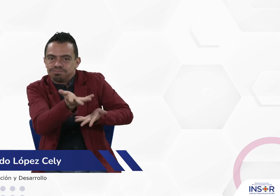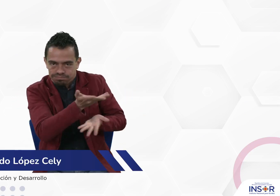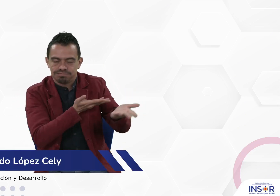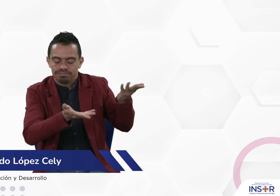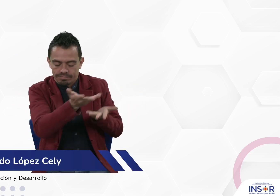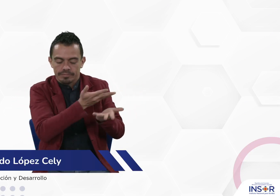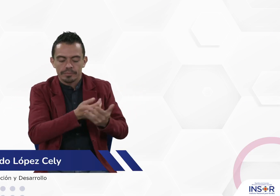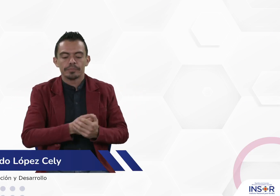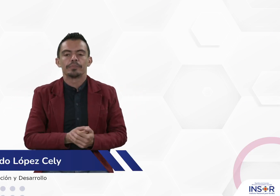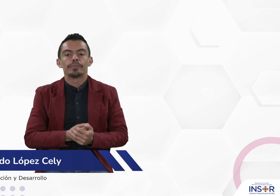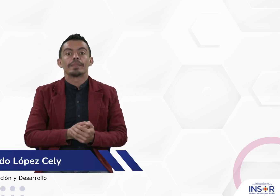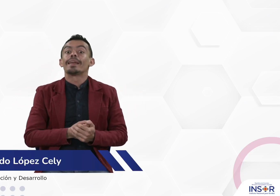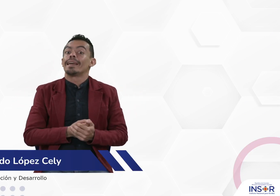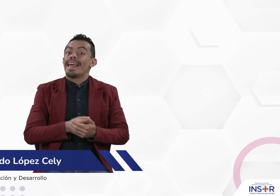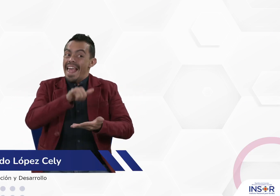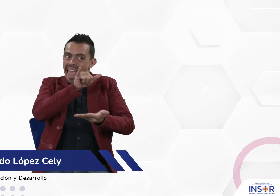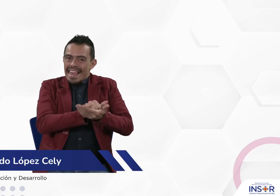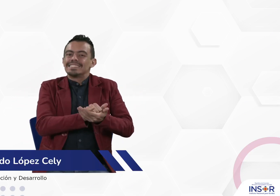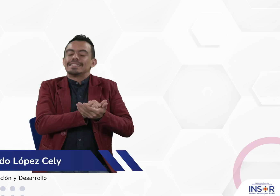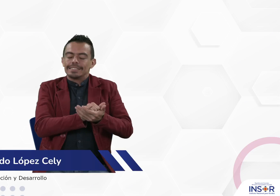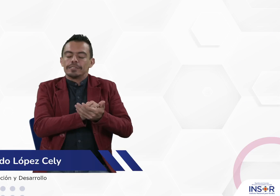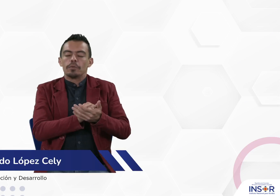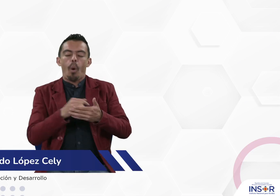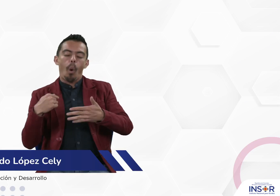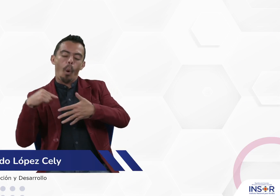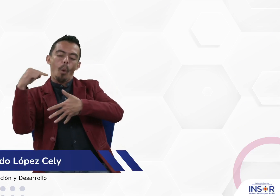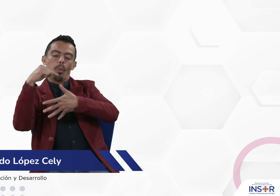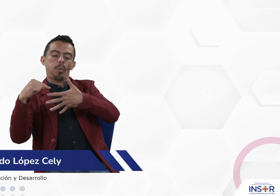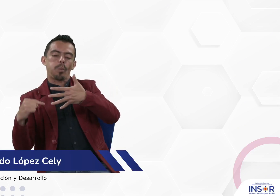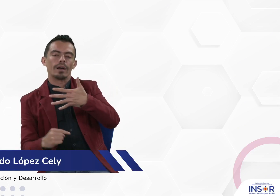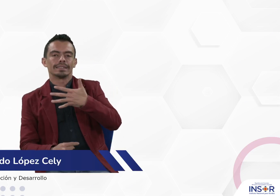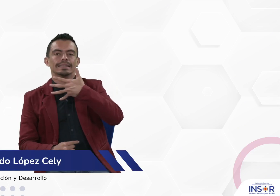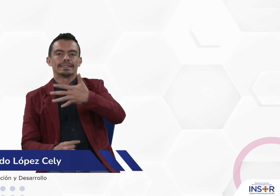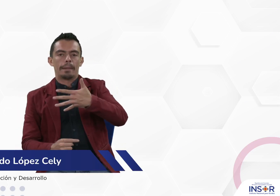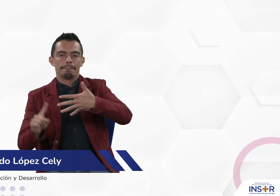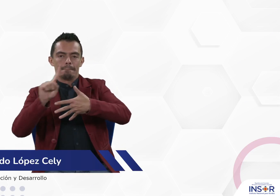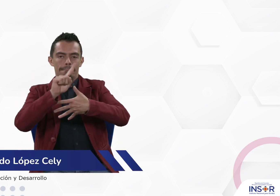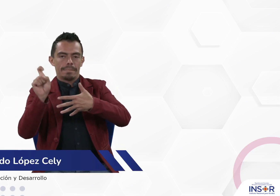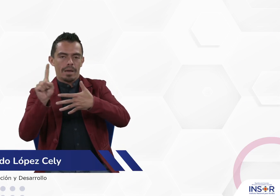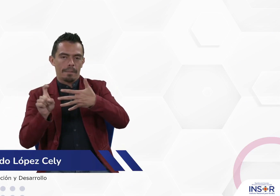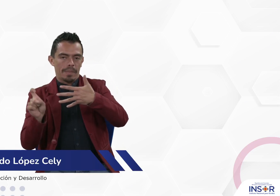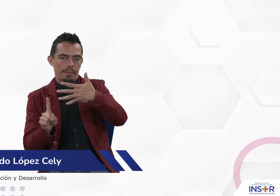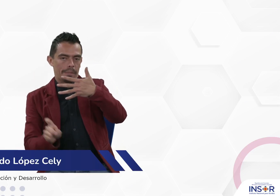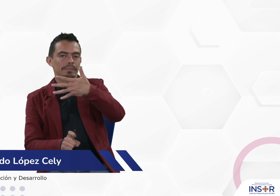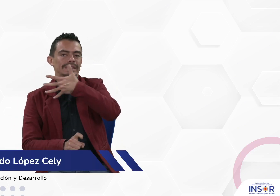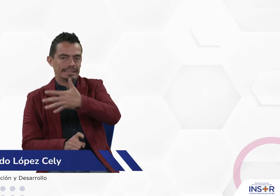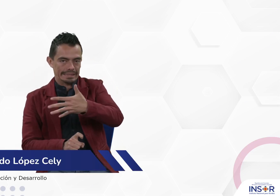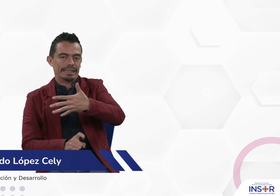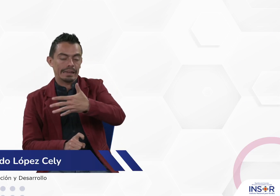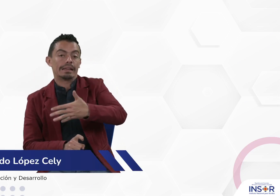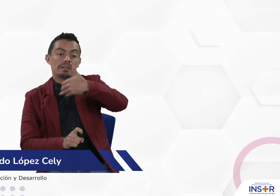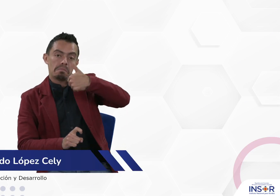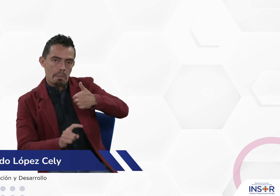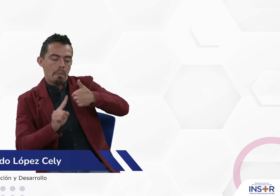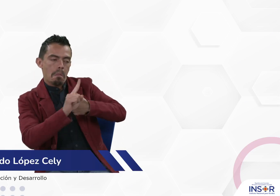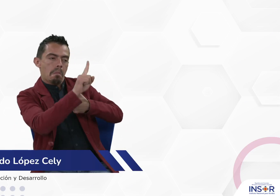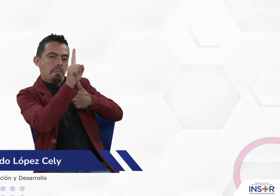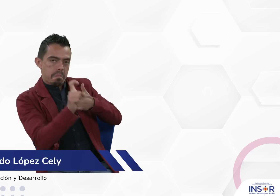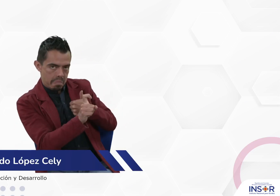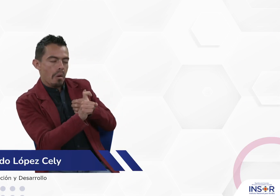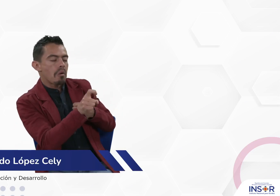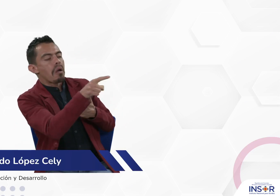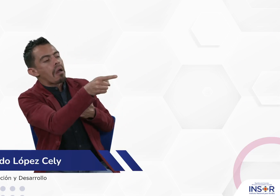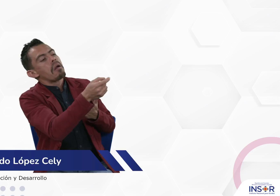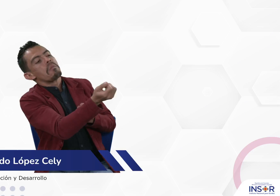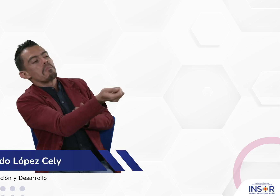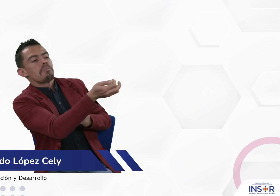Y más allá pues de un debate técnico es que nos puedan compartir estas experiencias y que sean aportes a la conversación que vamos a